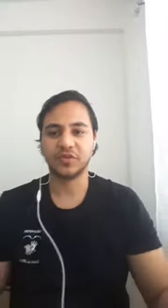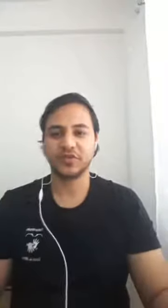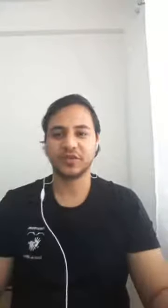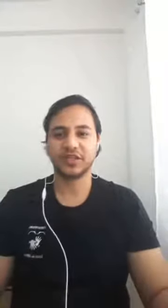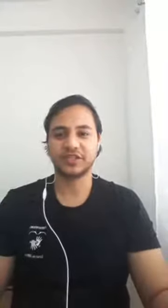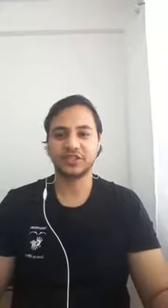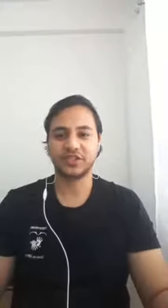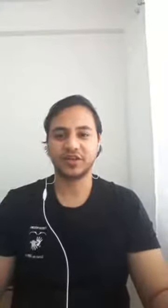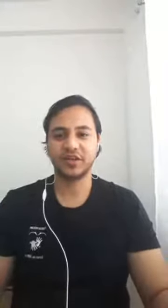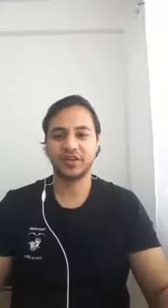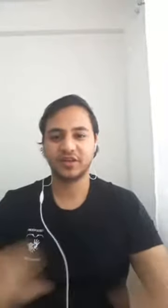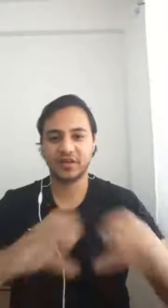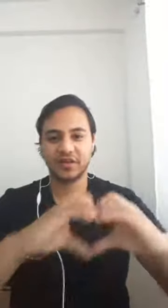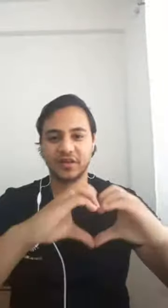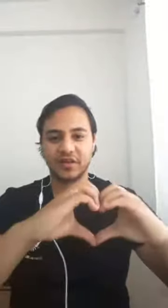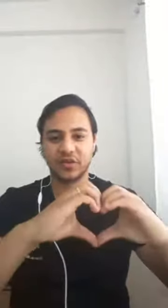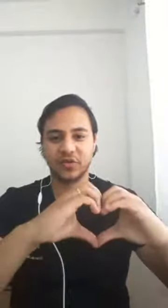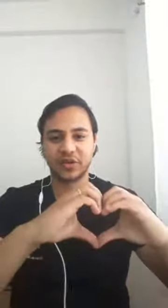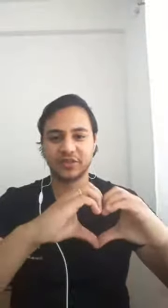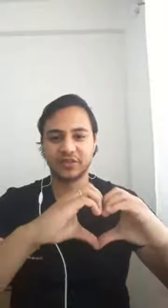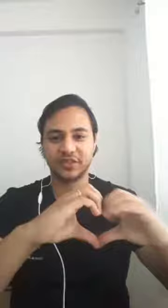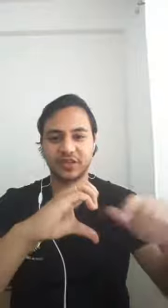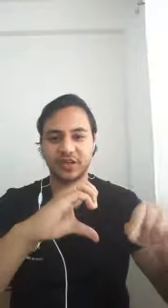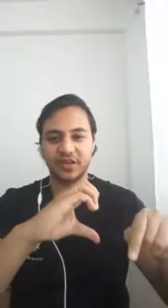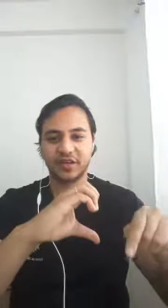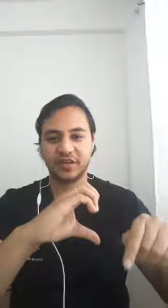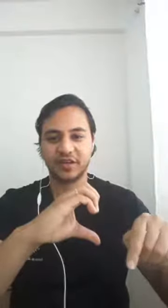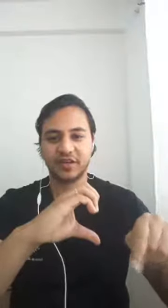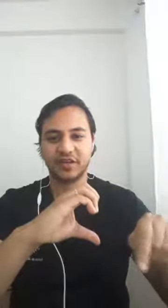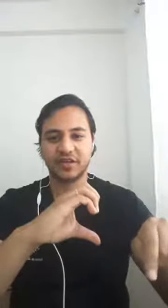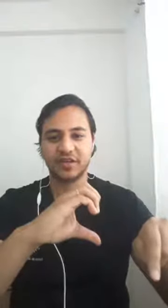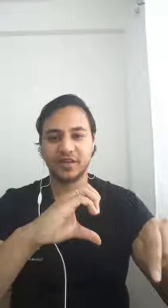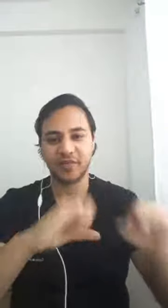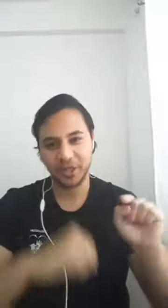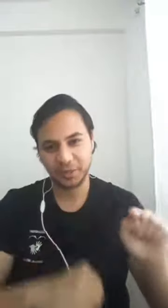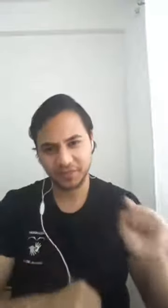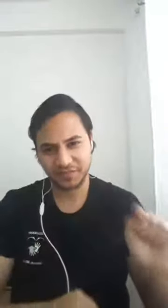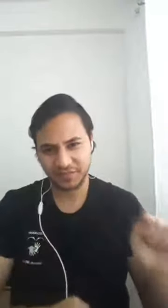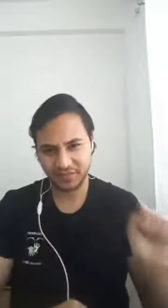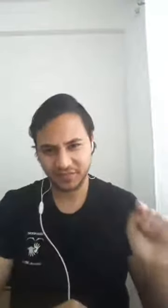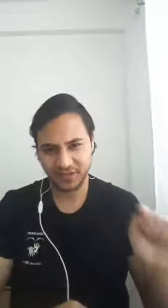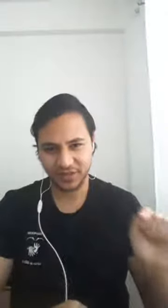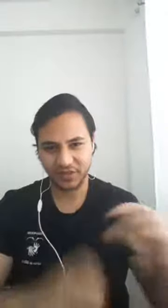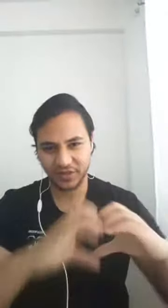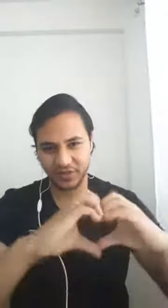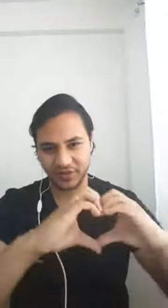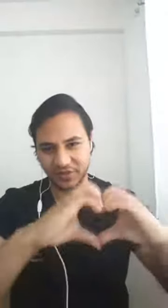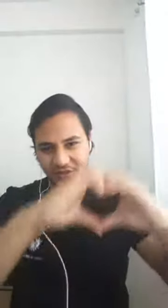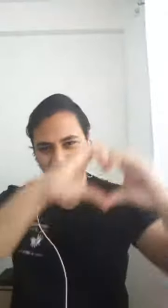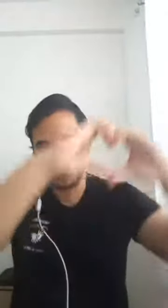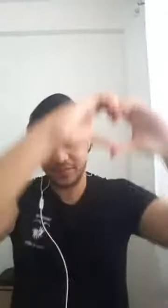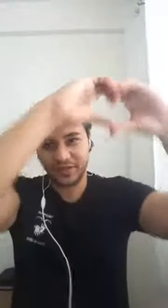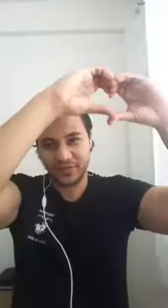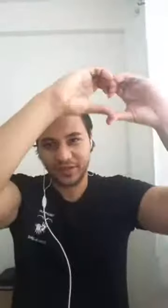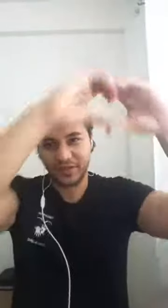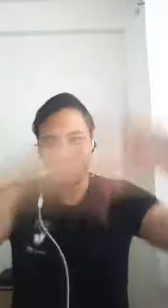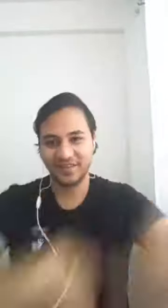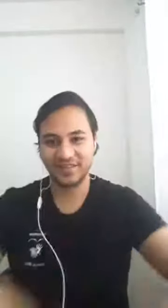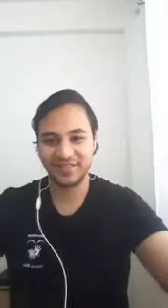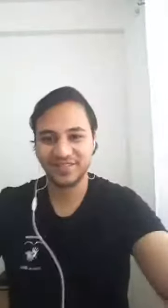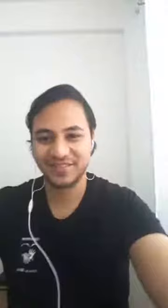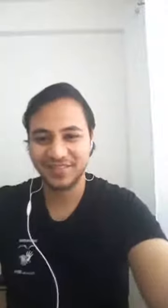Isso, pessoal que está assistindo aí. Tem o coraçãozinho aqui embaixo. Taca o dedo no coraçãozinho aí para